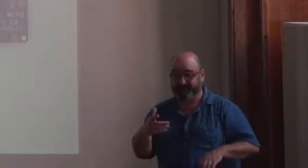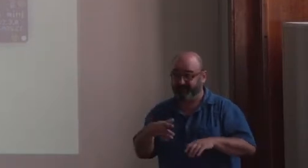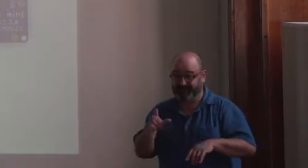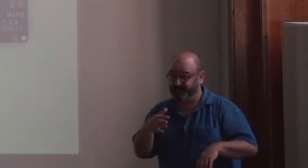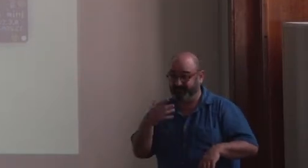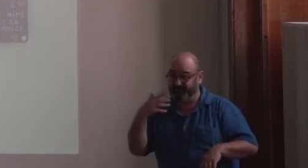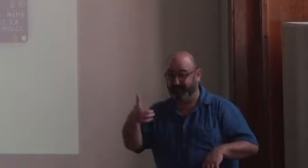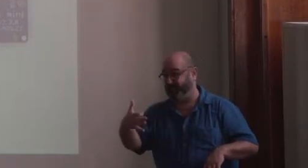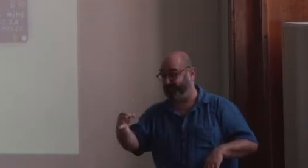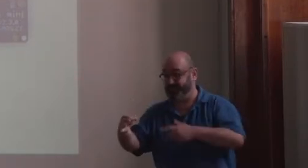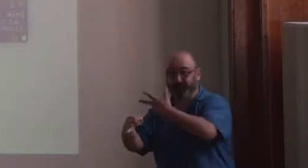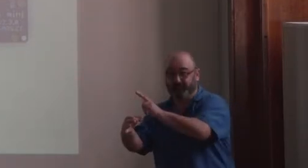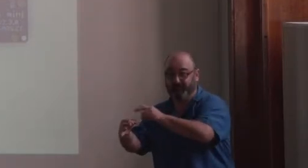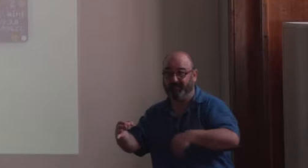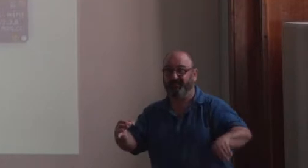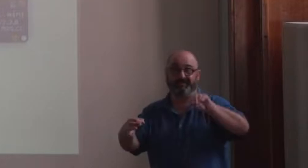c'est chouette.